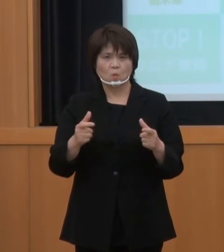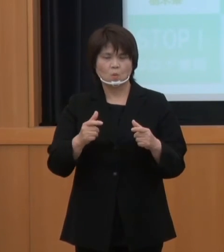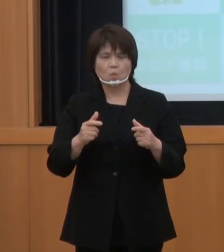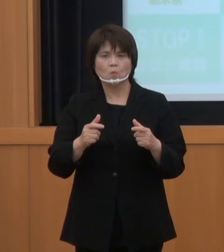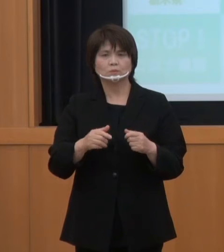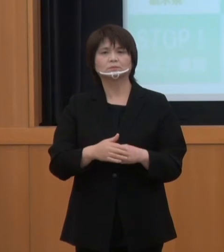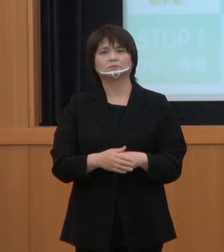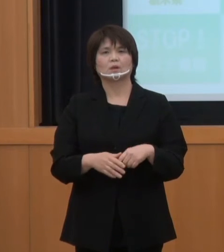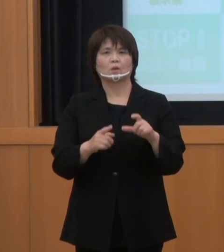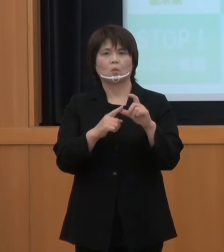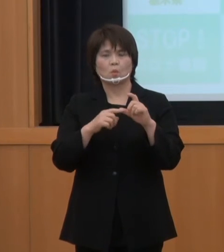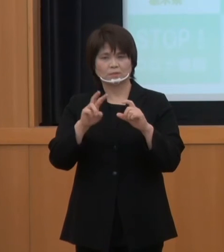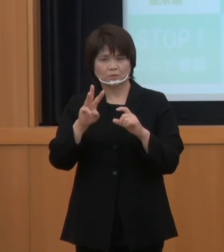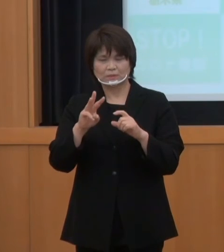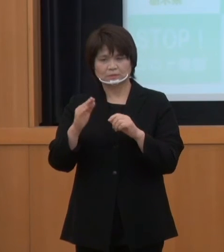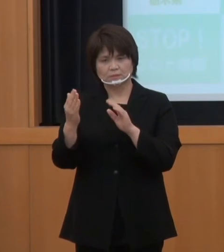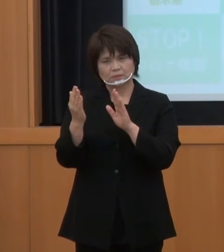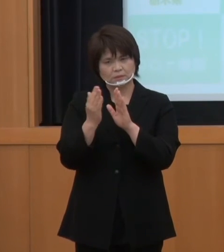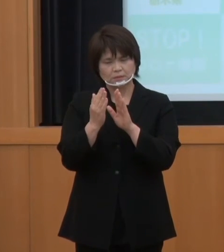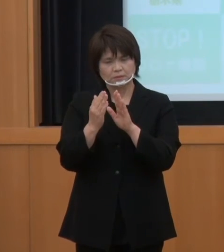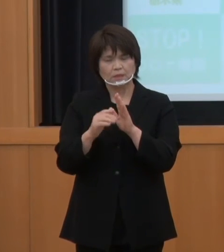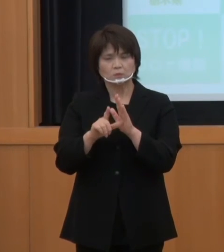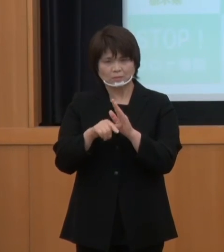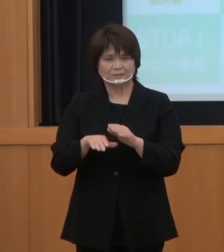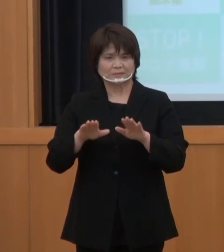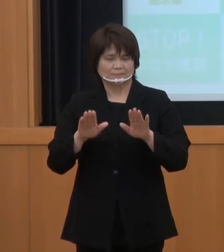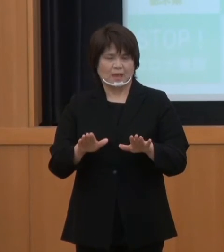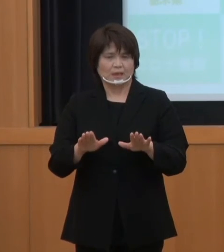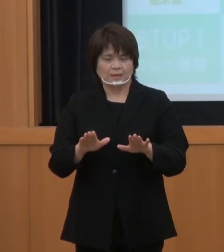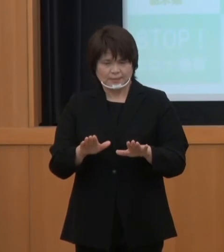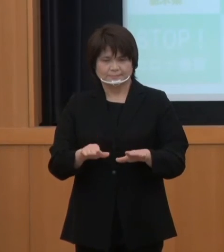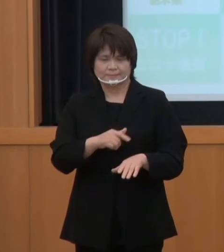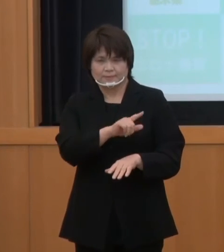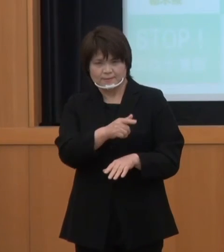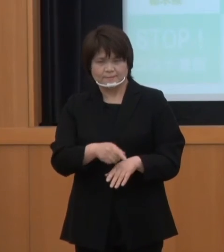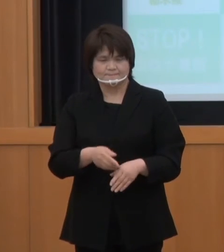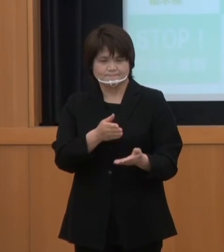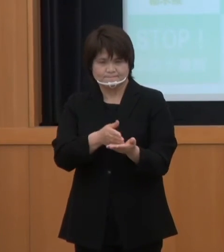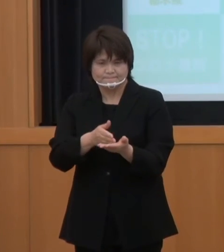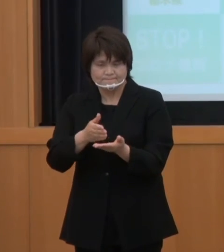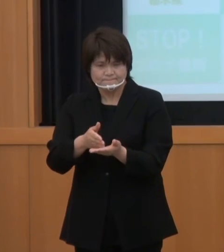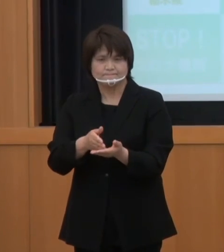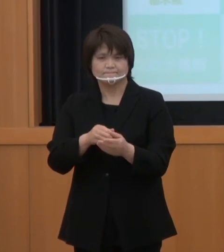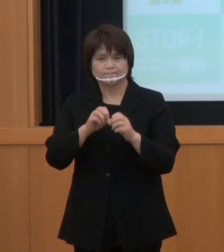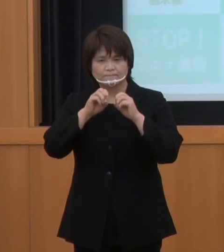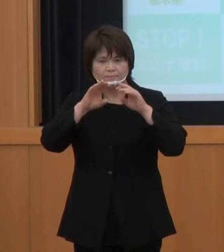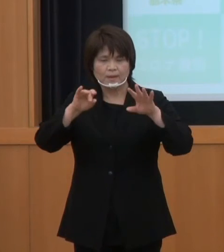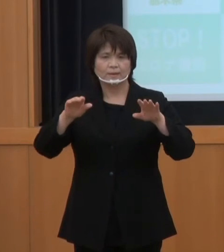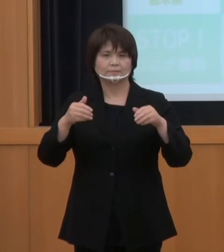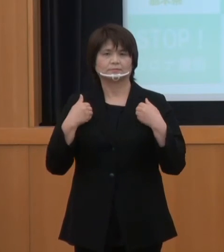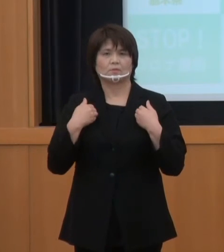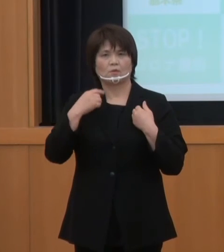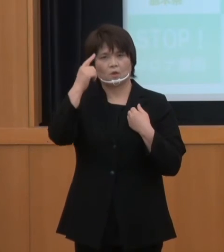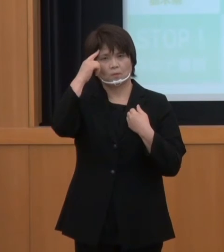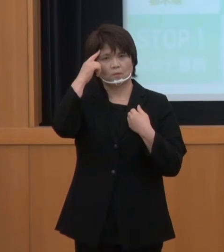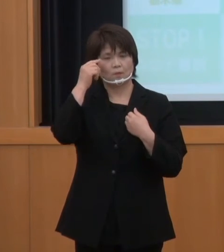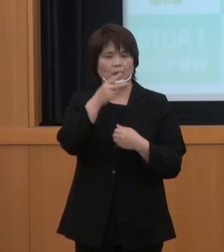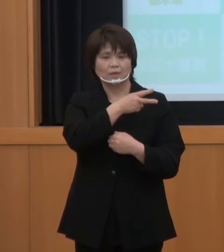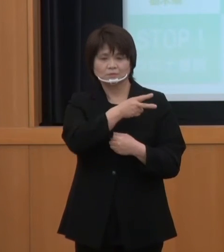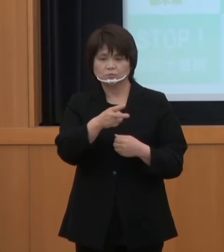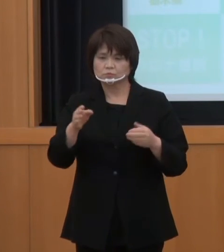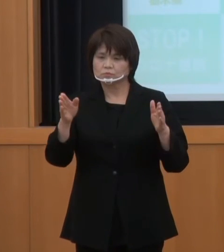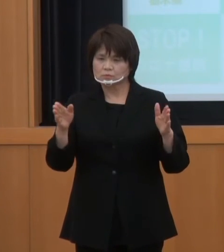つ強力な対策を講じることは重要なことであると考えており、2週間程度の期